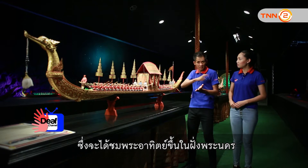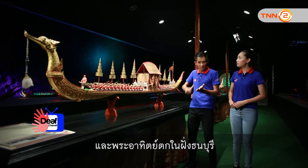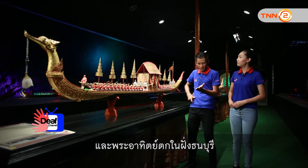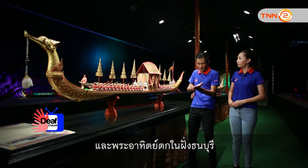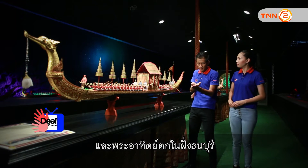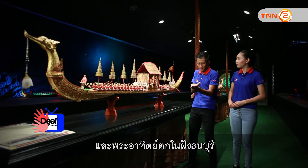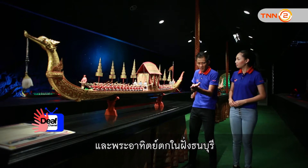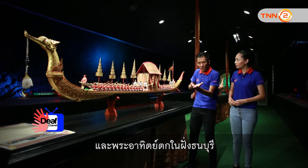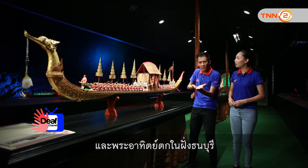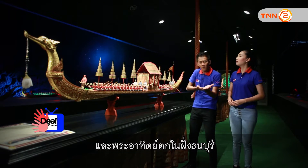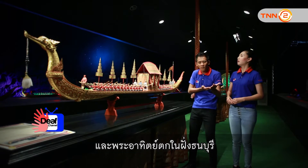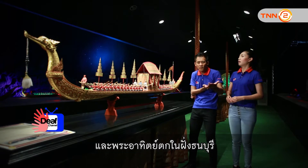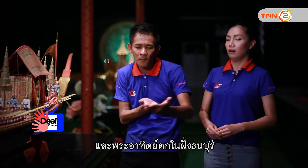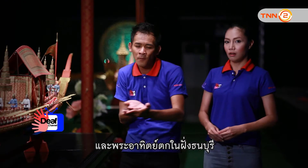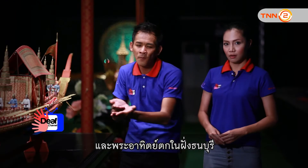และพระอาทิตย์ตกในฝั่งธนบุรี